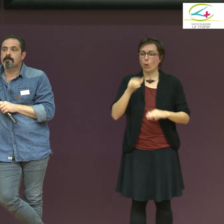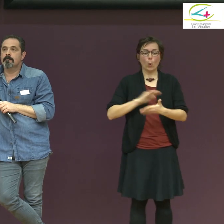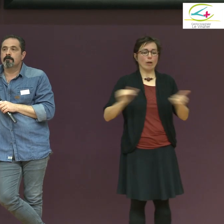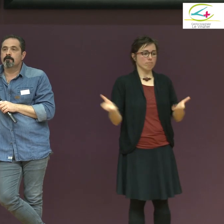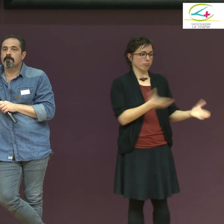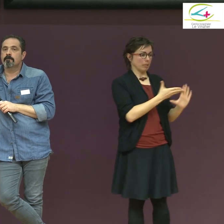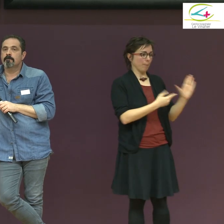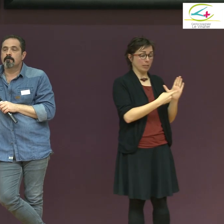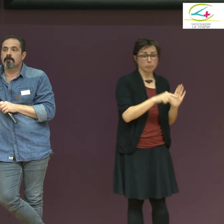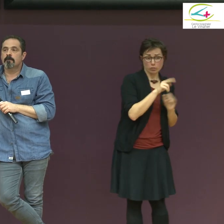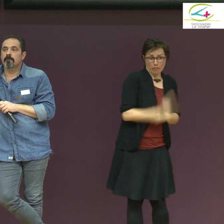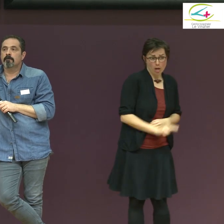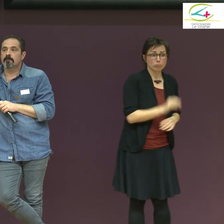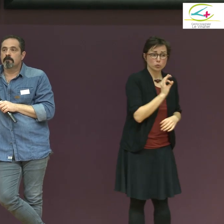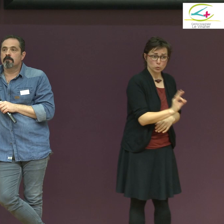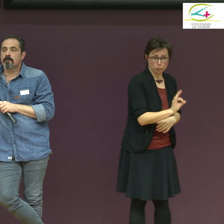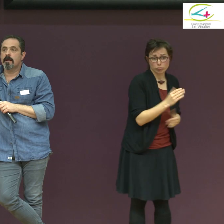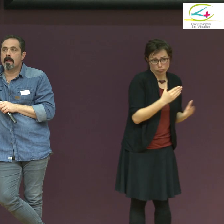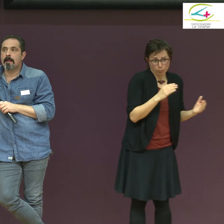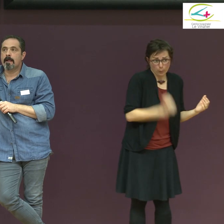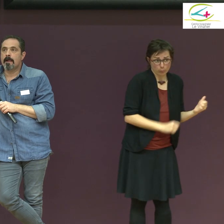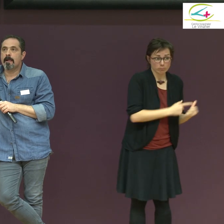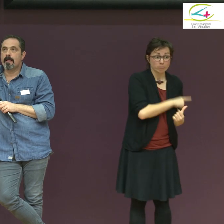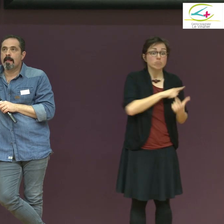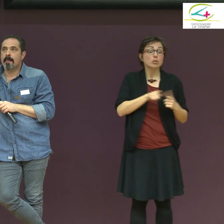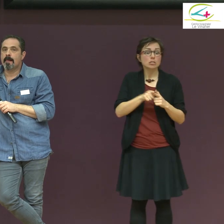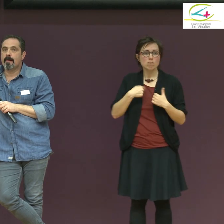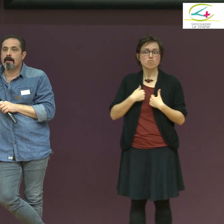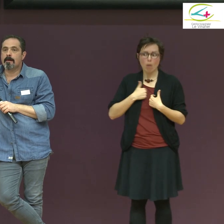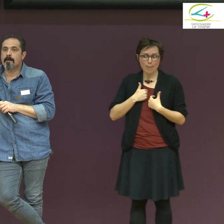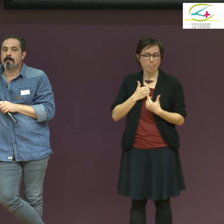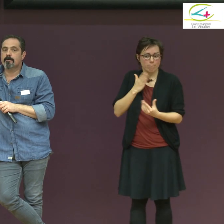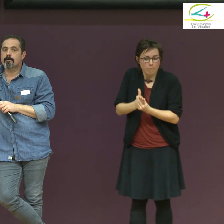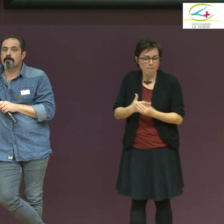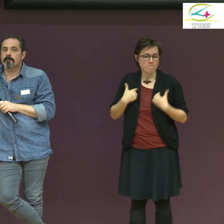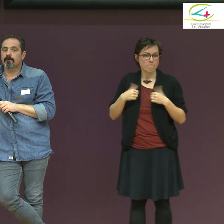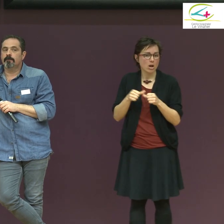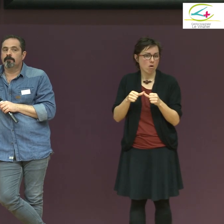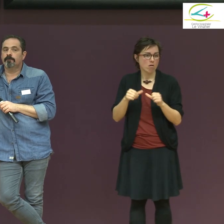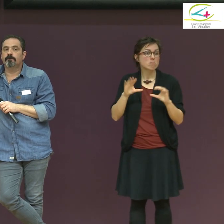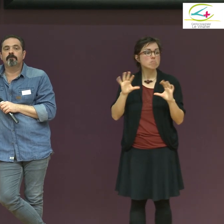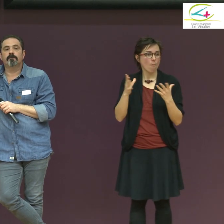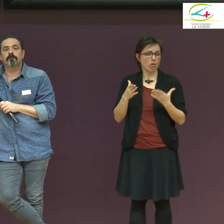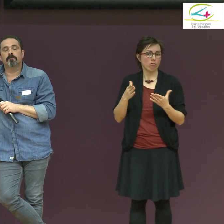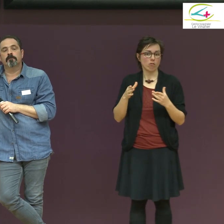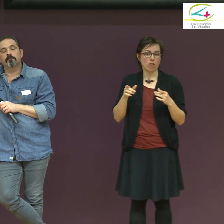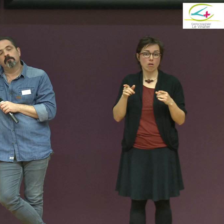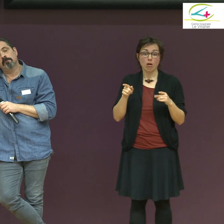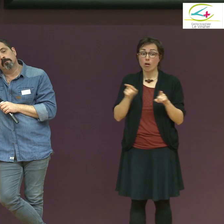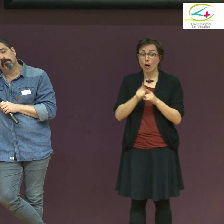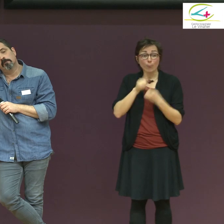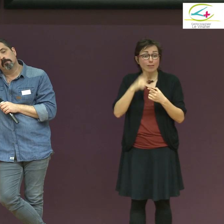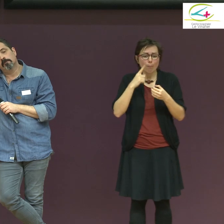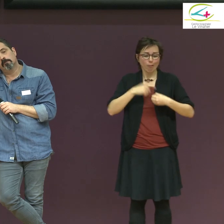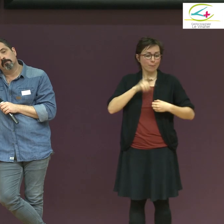vrai, c'est une réalité. Il faut qu'on travaille là-dessus, Mais il y a aussi la question de qu'est-ce qu'on peut faire? Qu'est-ce que dans la population générale, comme pour